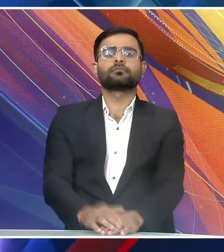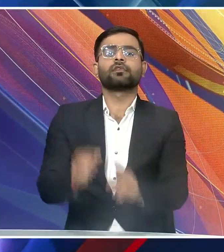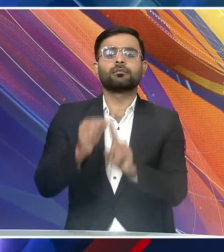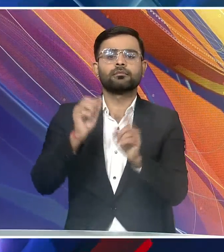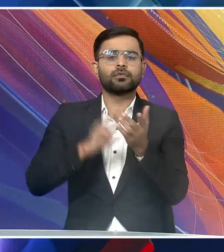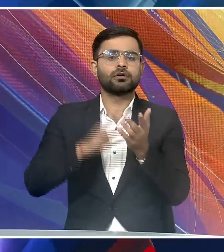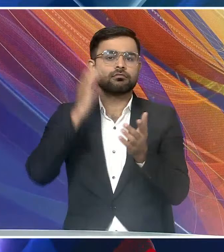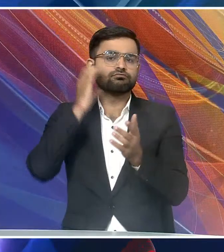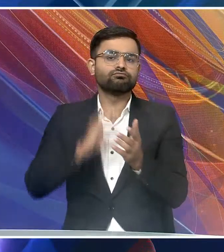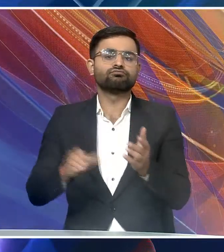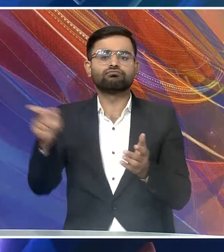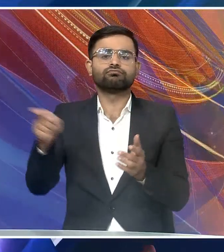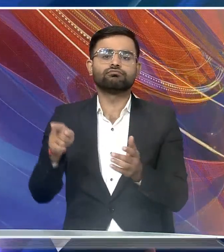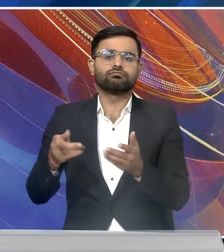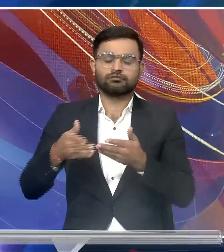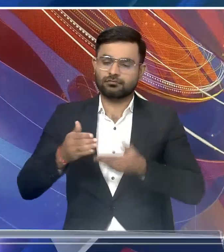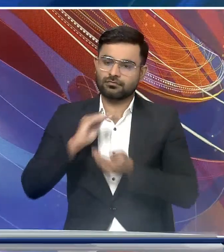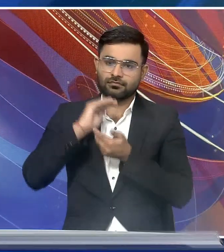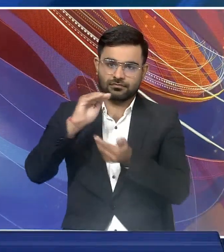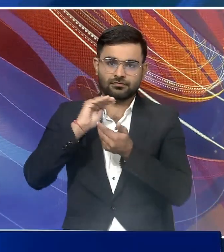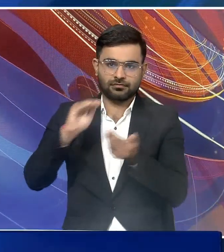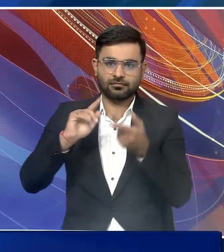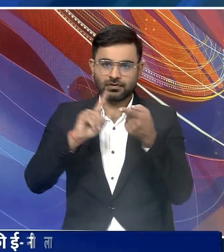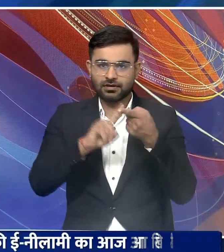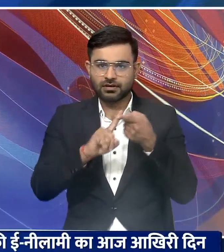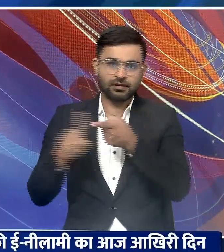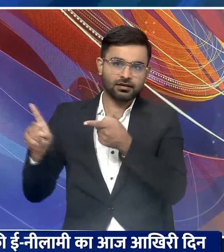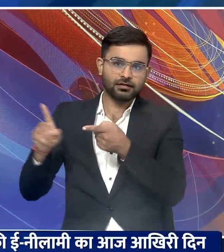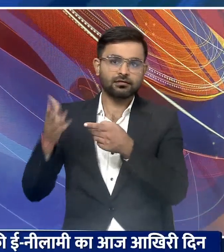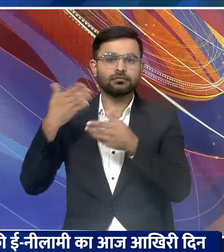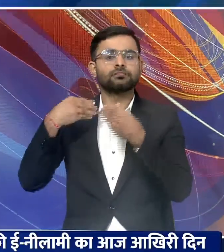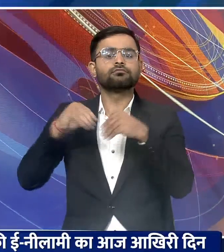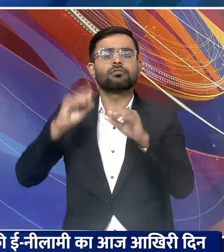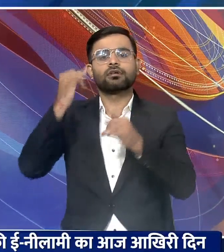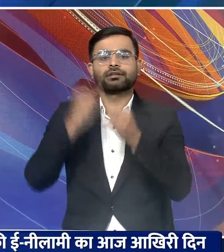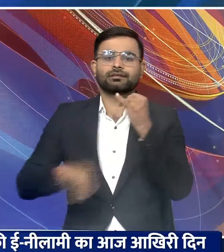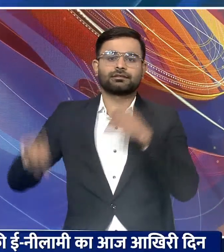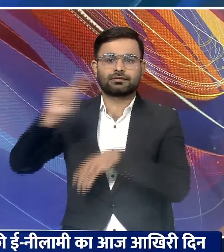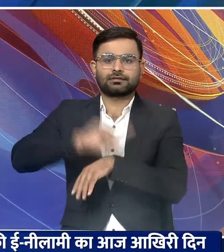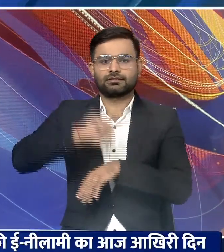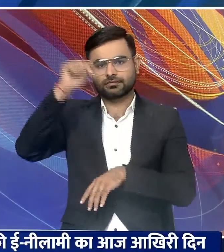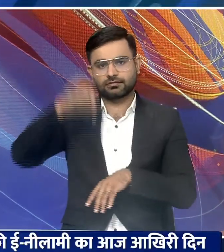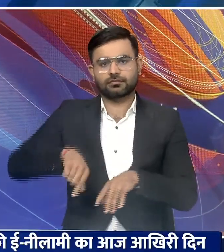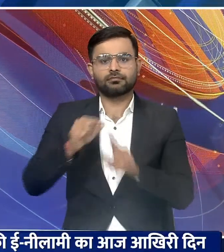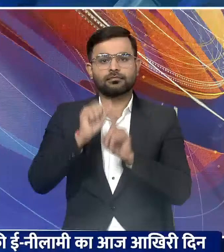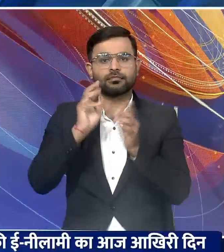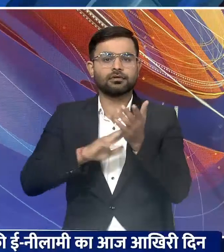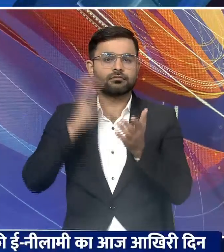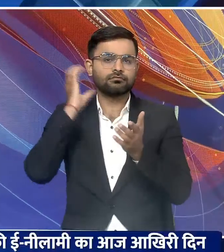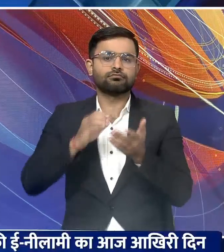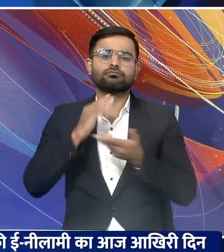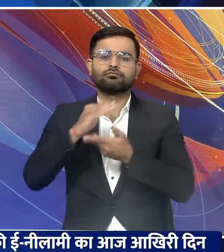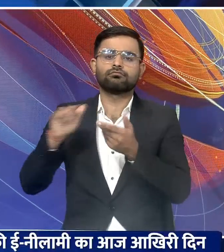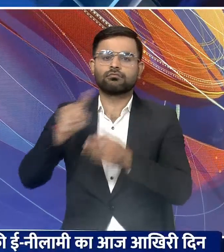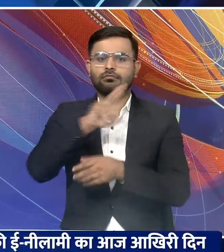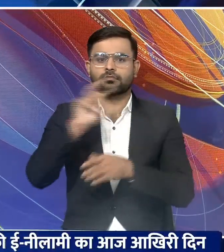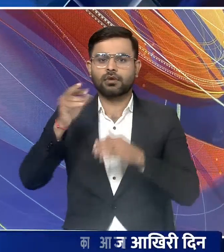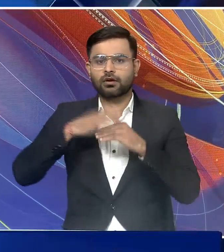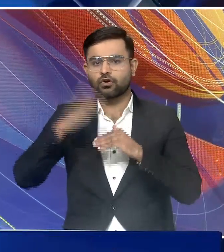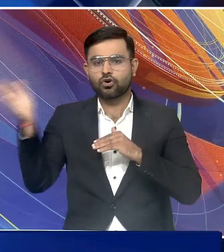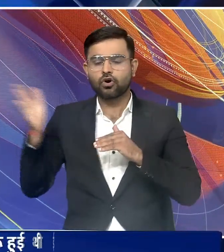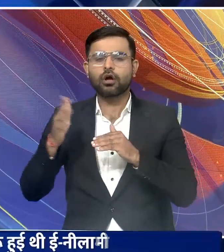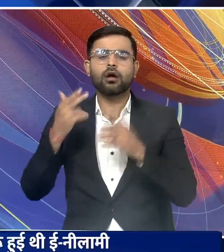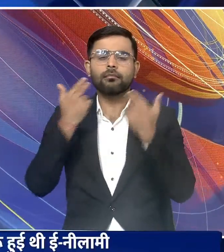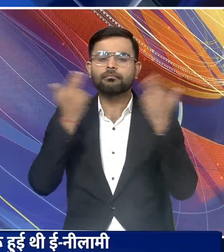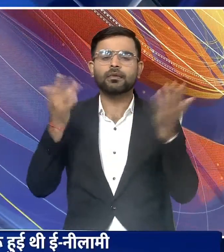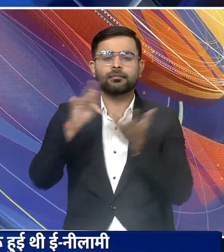प्रधानमंत्री नरेंद्र मोदी को दिए गए उपहारों की ई नीलामी का आखिरी दिन है आज। पीएम मोदी को भेंट किए गए 1200 से अधिक प्रतिष्ठित